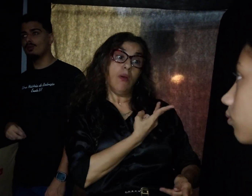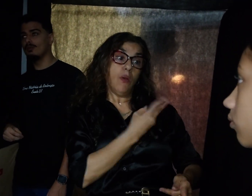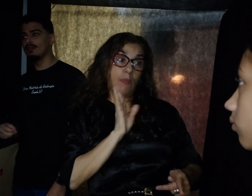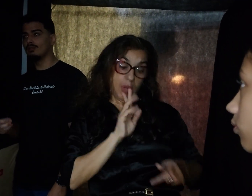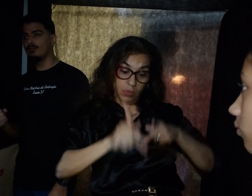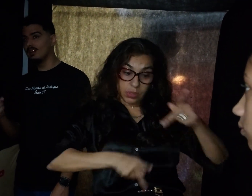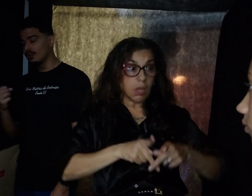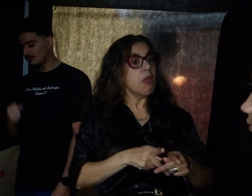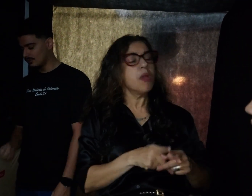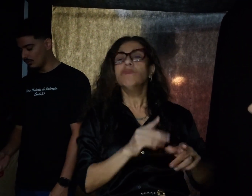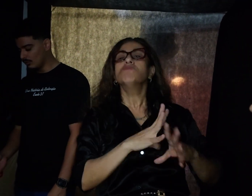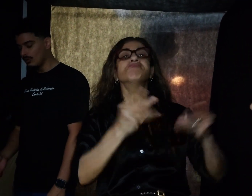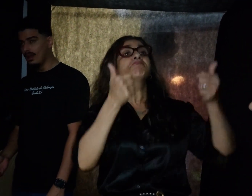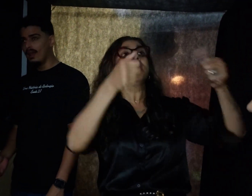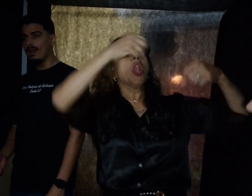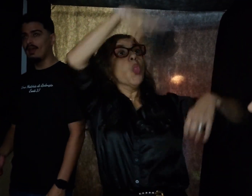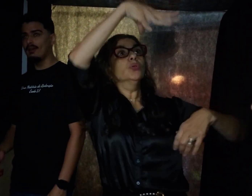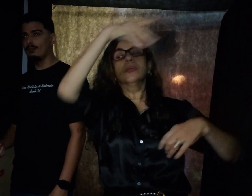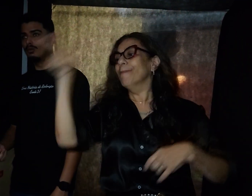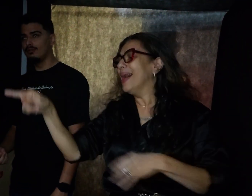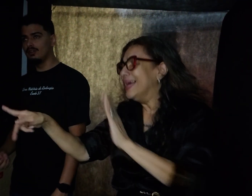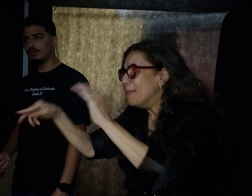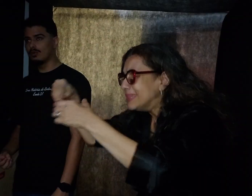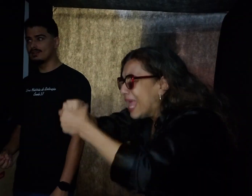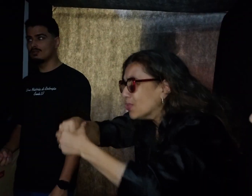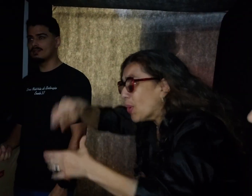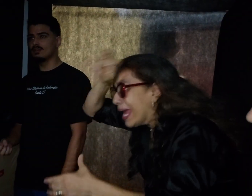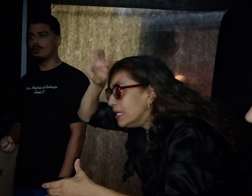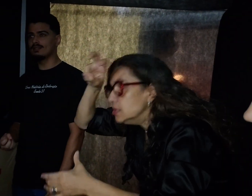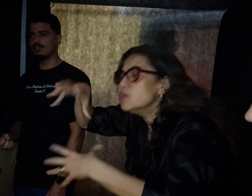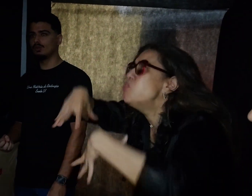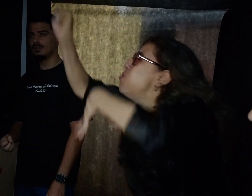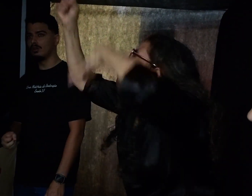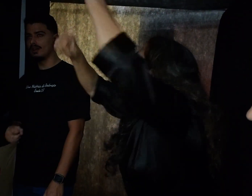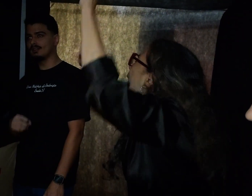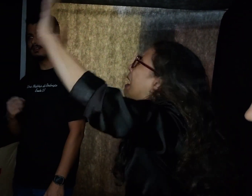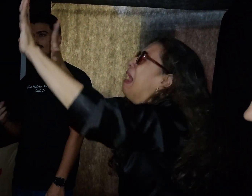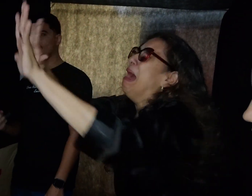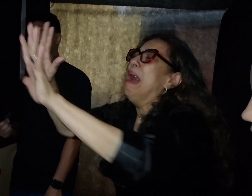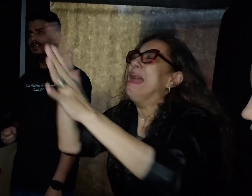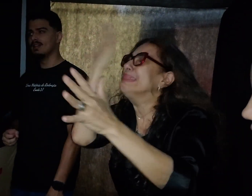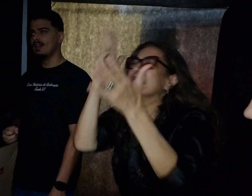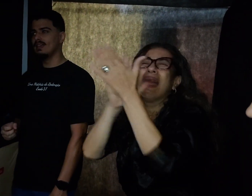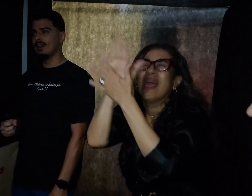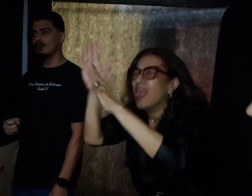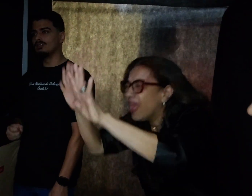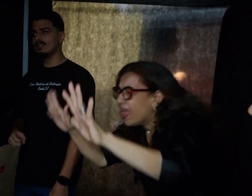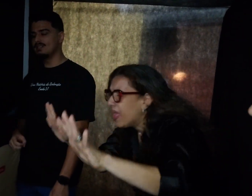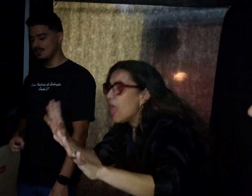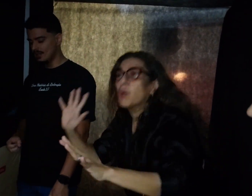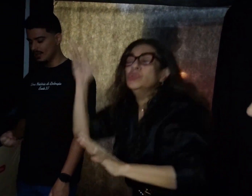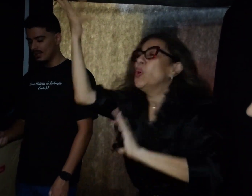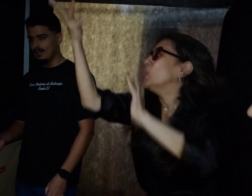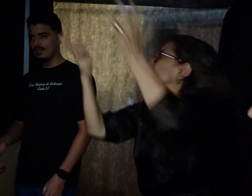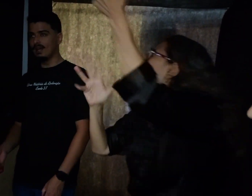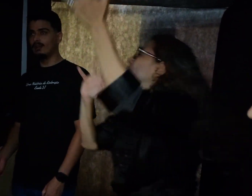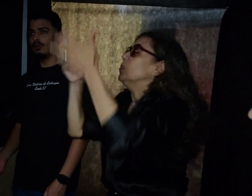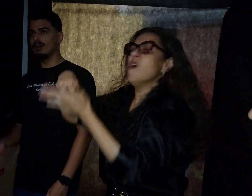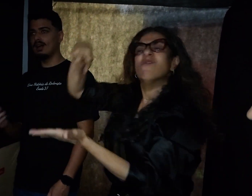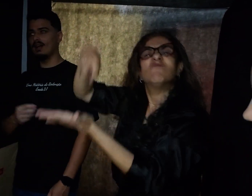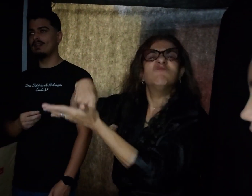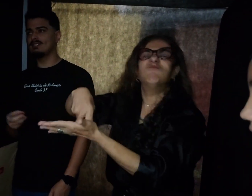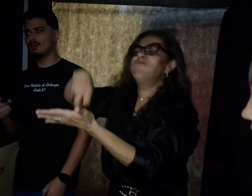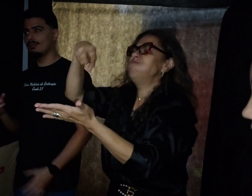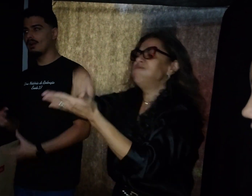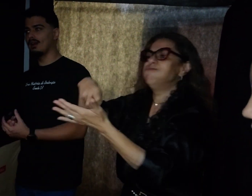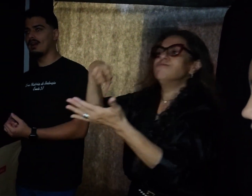nesse momento, fica tão movido com essa situação, com essa escuridão. Era tanta coisa que acontecia, que da 9ª